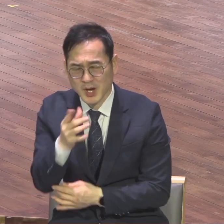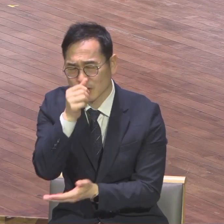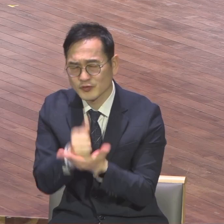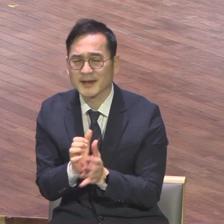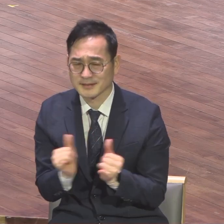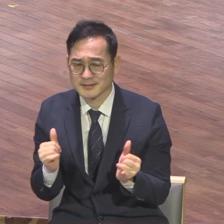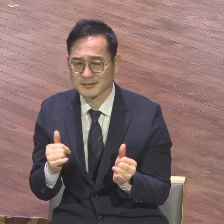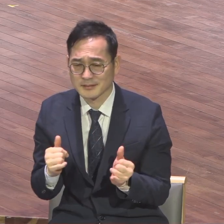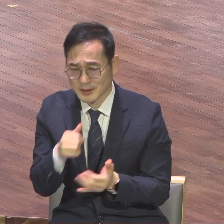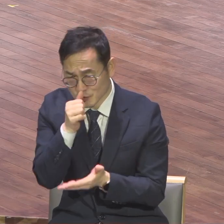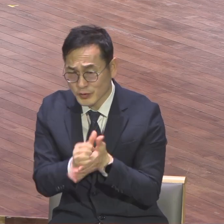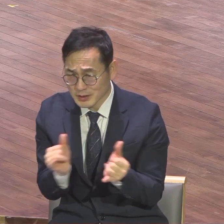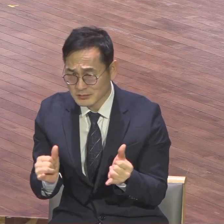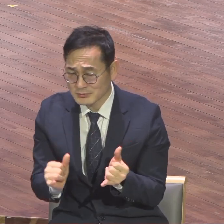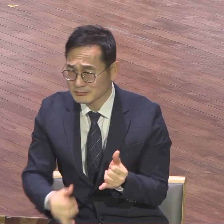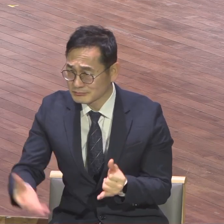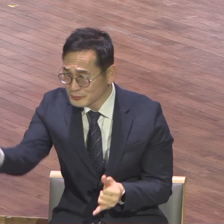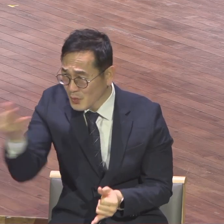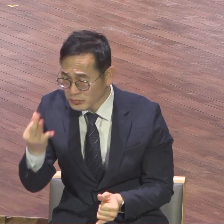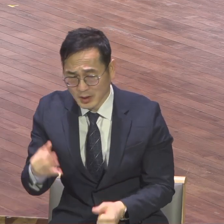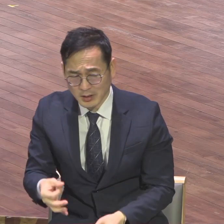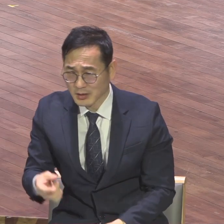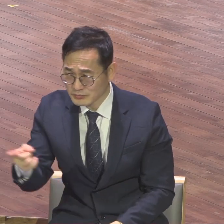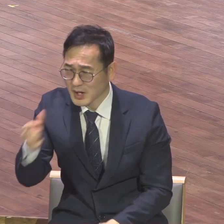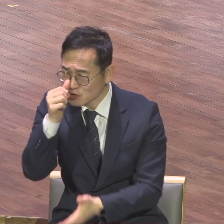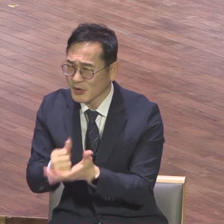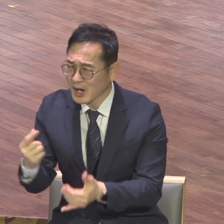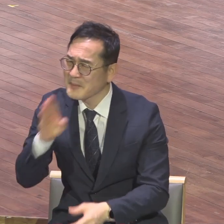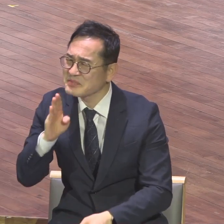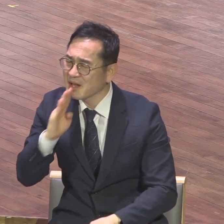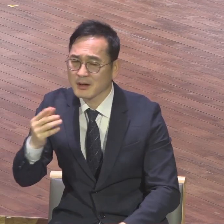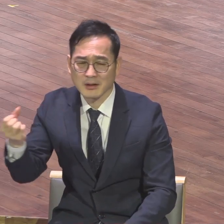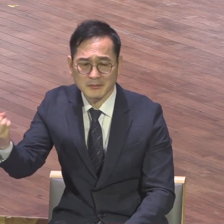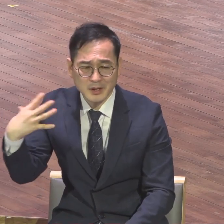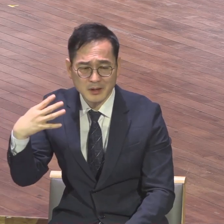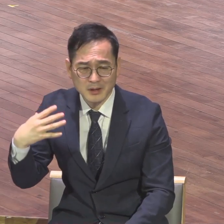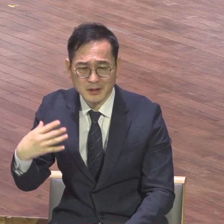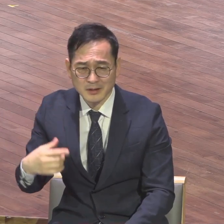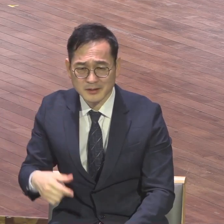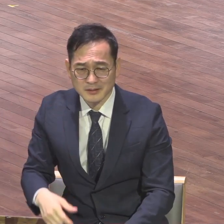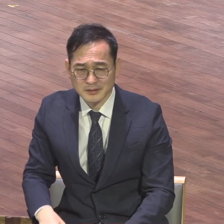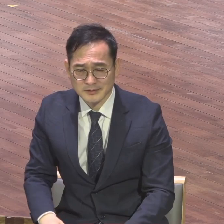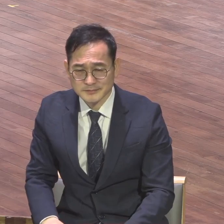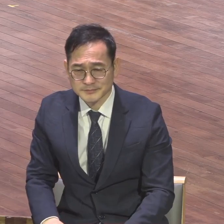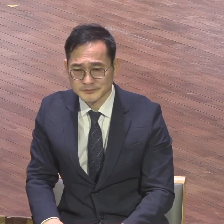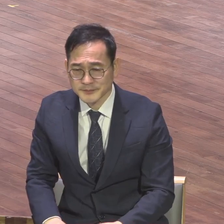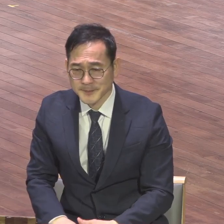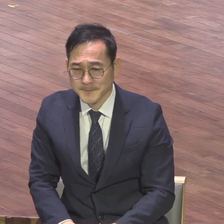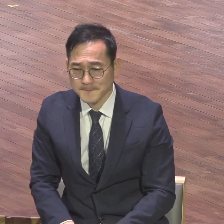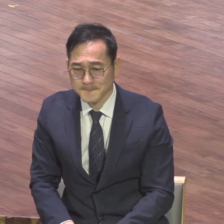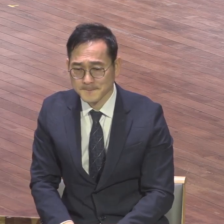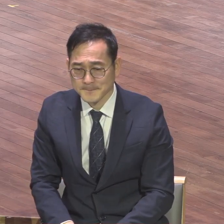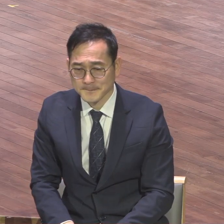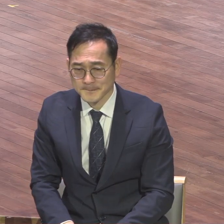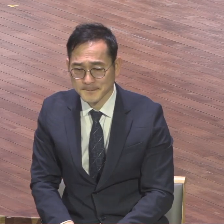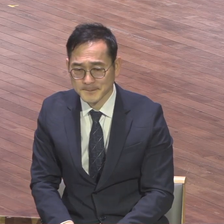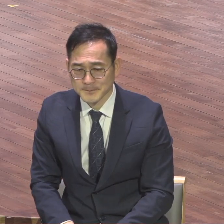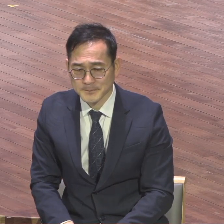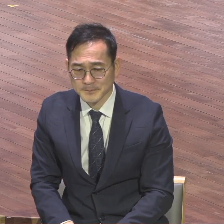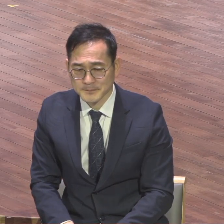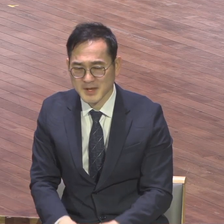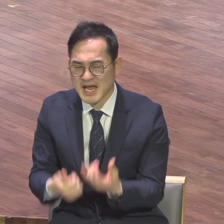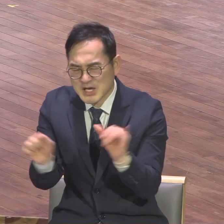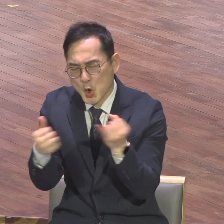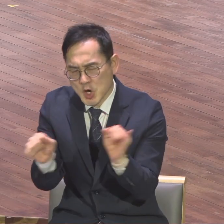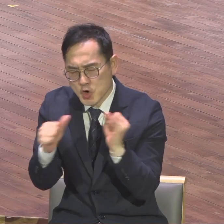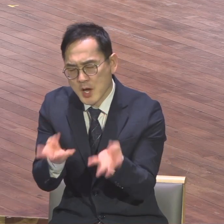때 죄를 지었는데 죄인인데 과거가 복잡한 사람인데 이혼을 몇 번 했는데